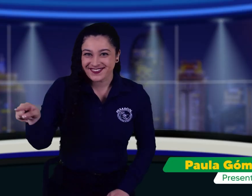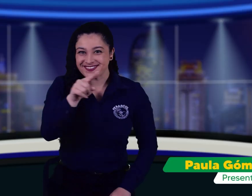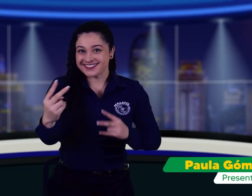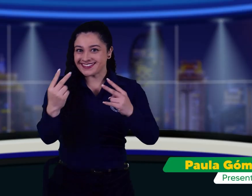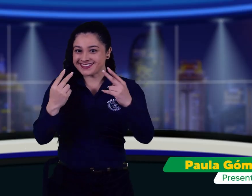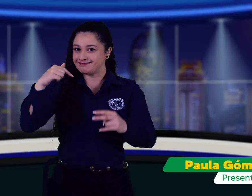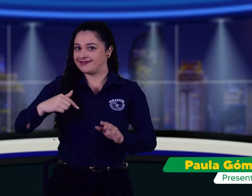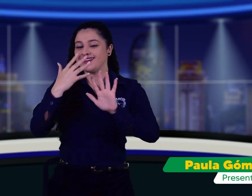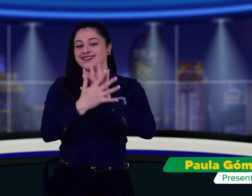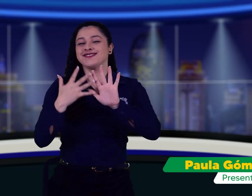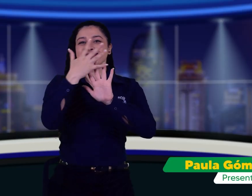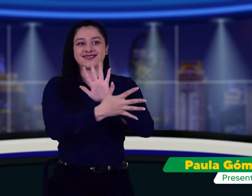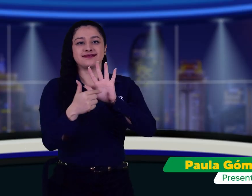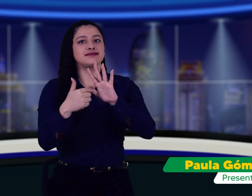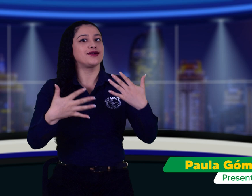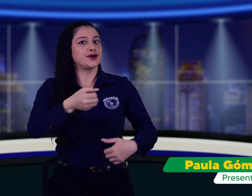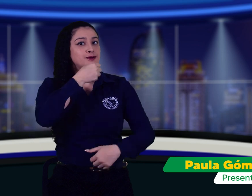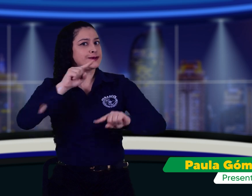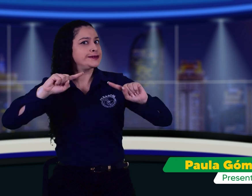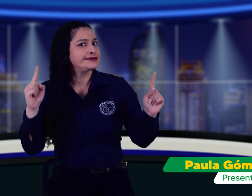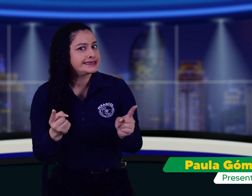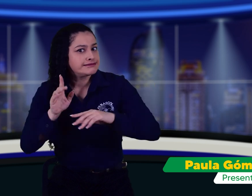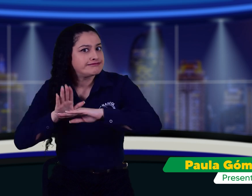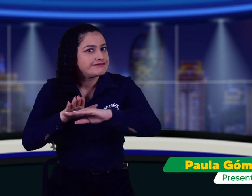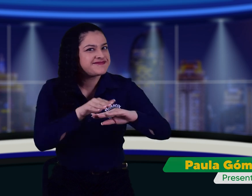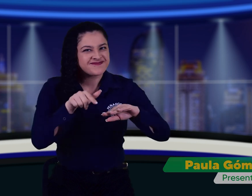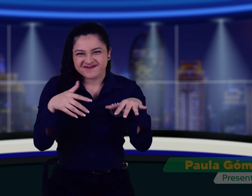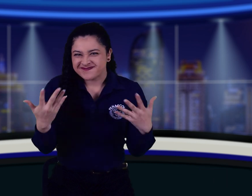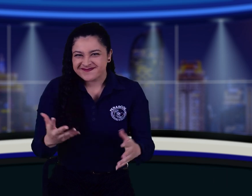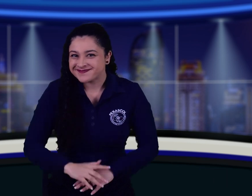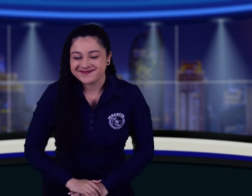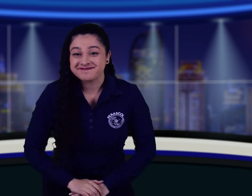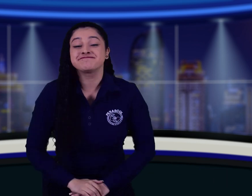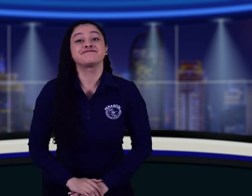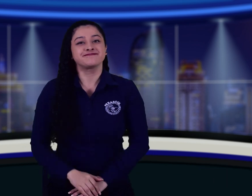Hola Un saludo para todos los que nos ven en este avance informativo de notiseñales